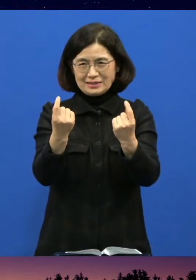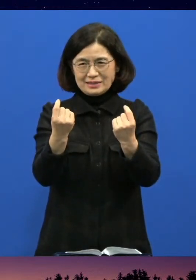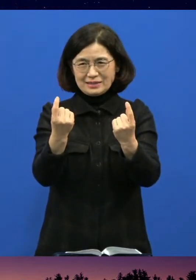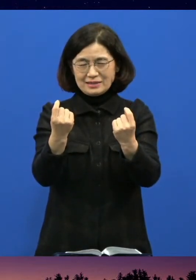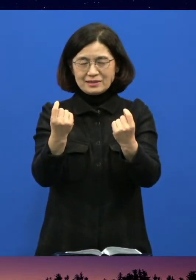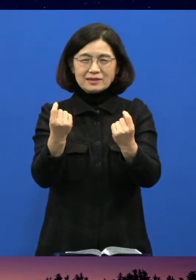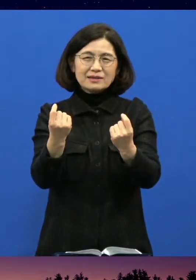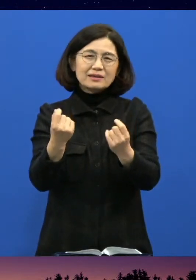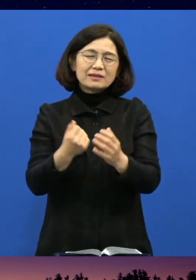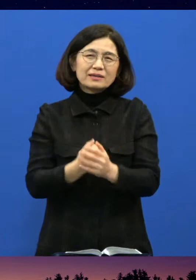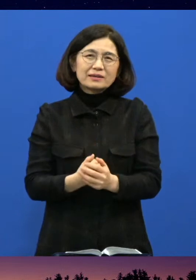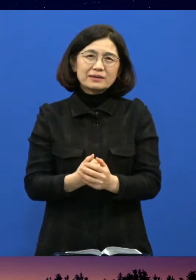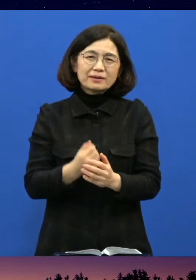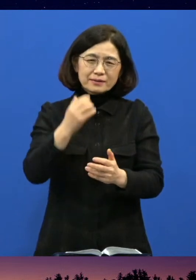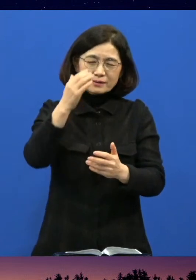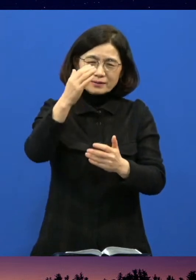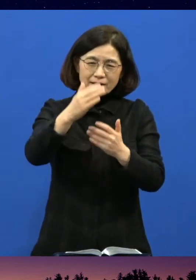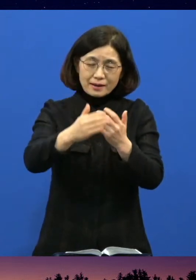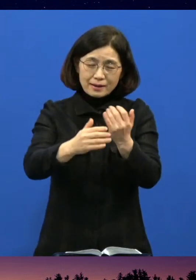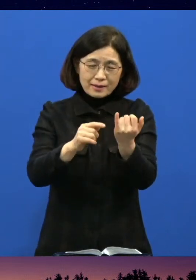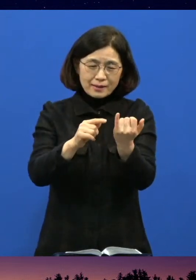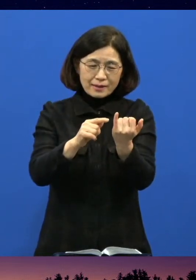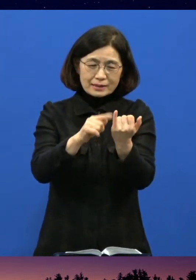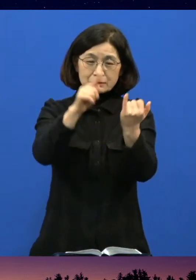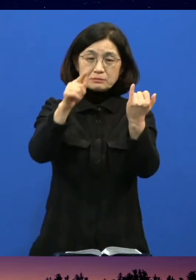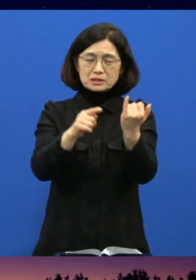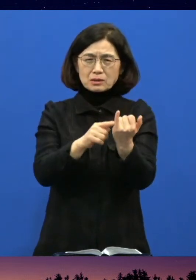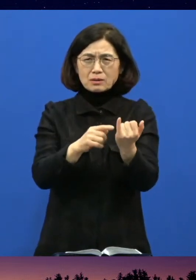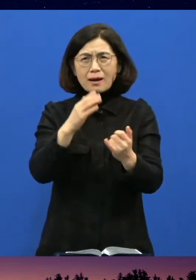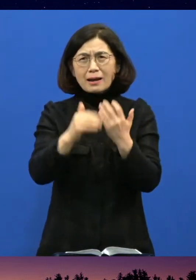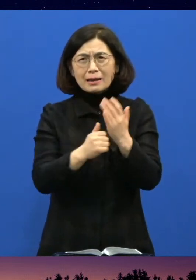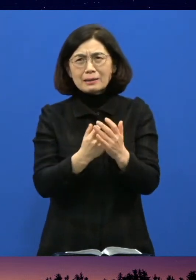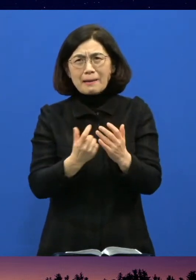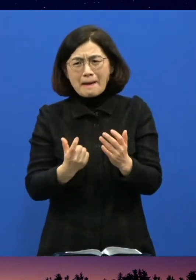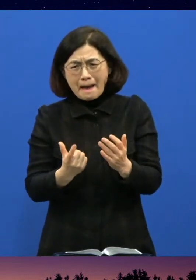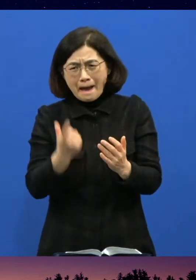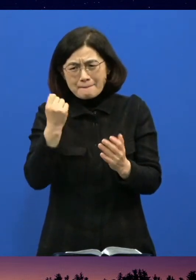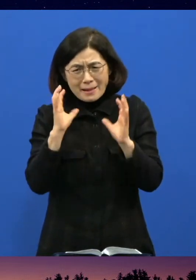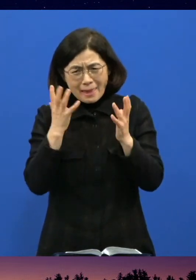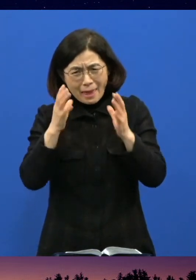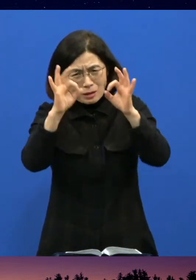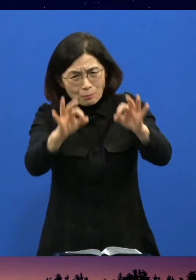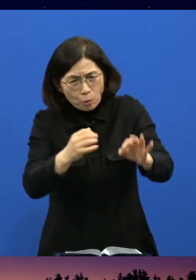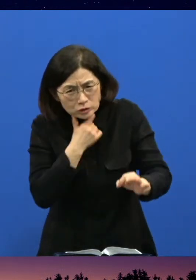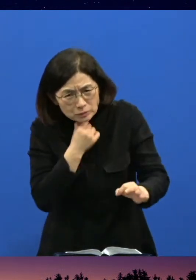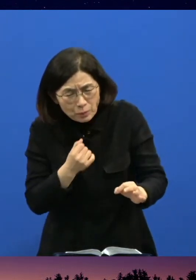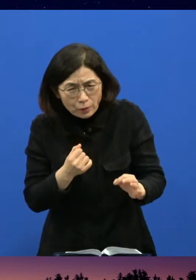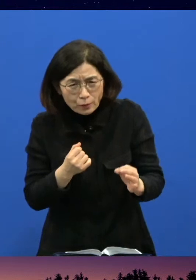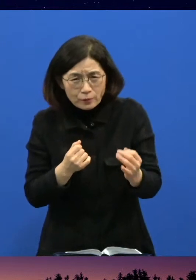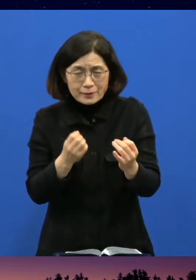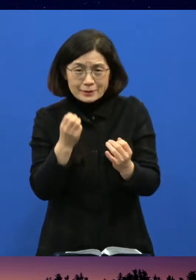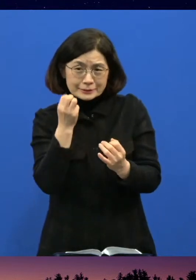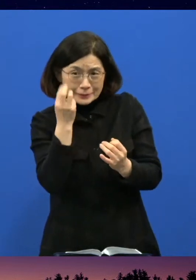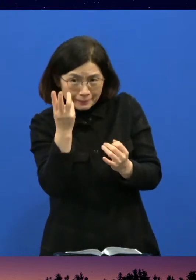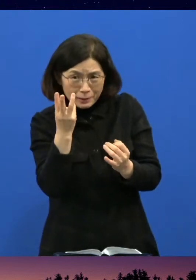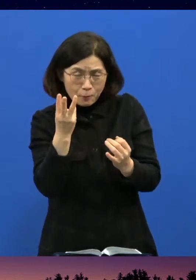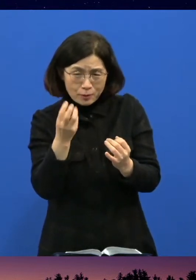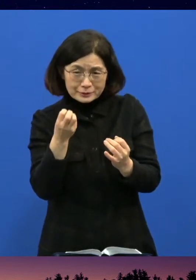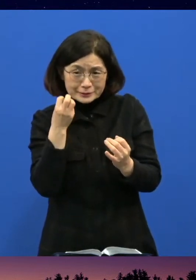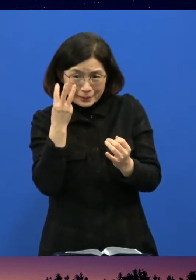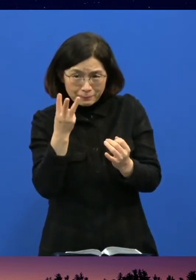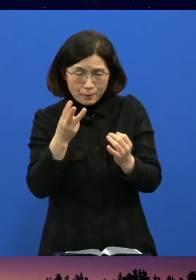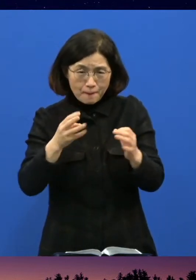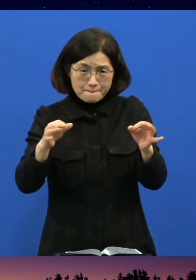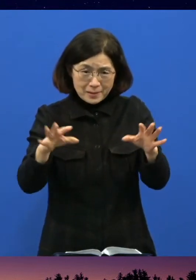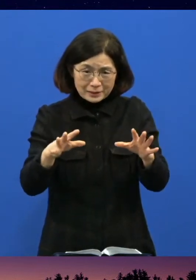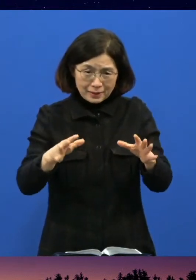하나님, 너무 빨리 보고 싶어요. 3개월만 떼놓고. 3개월밖에 안 되는데 막 작아도 괜찮으니까 빨리 낳게. 안